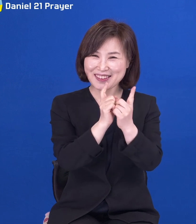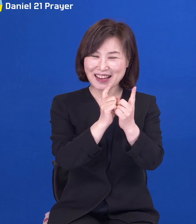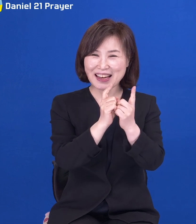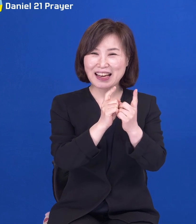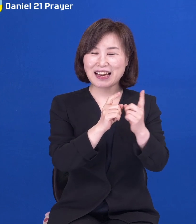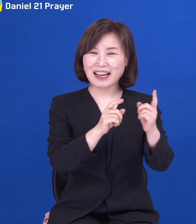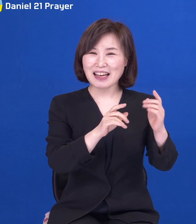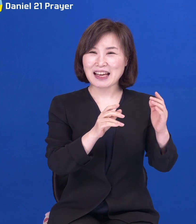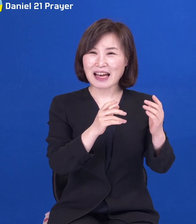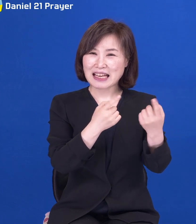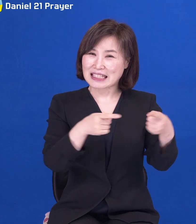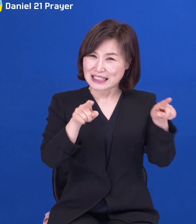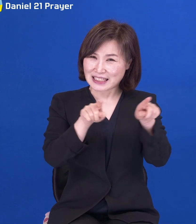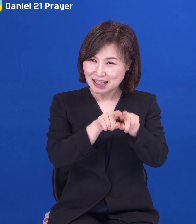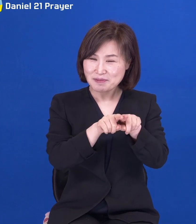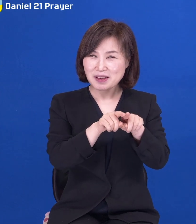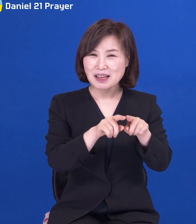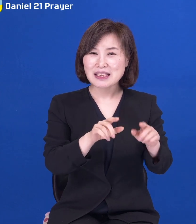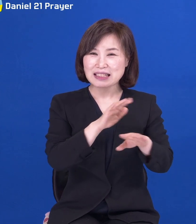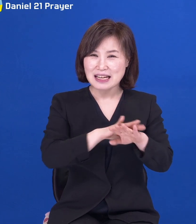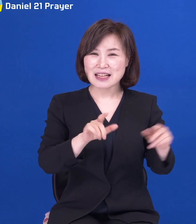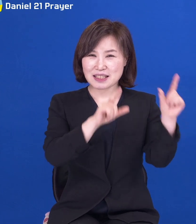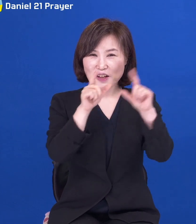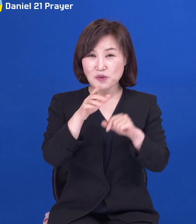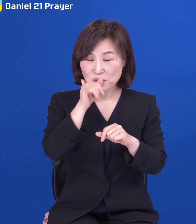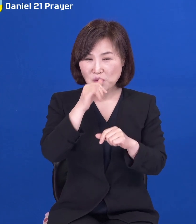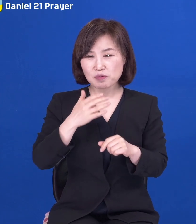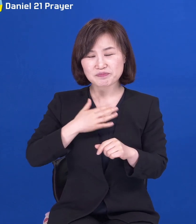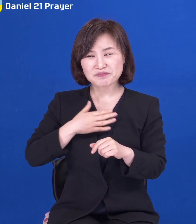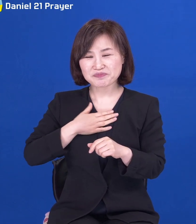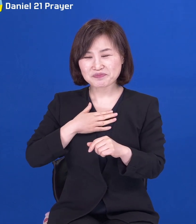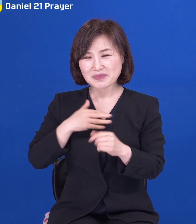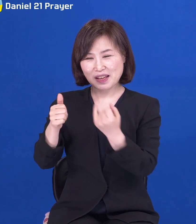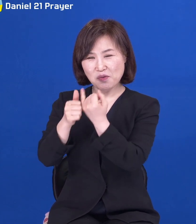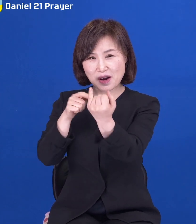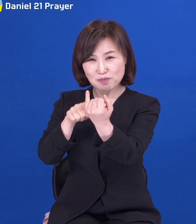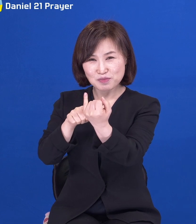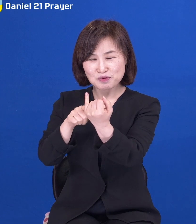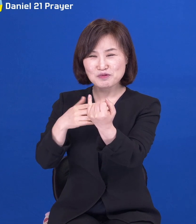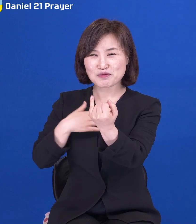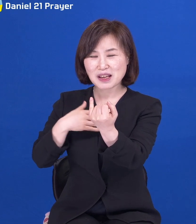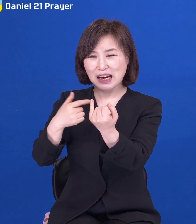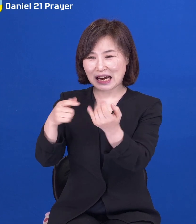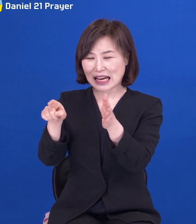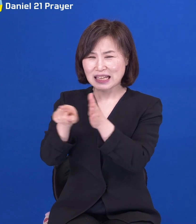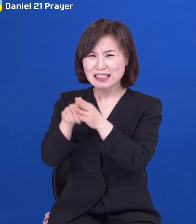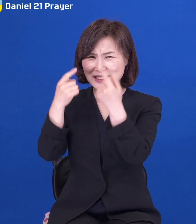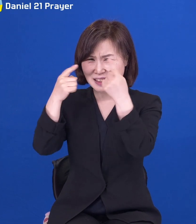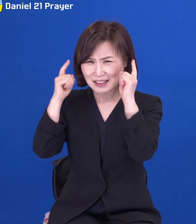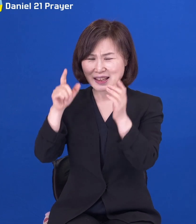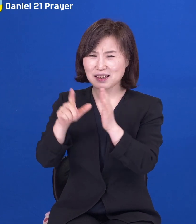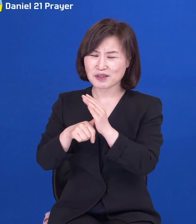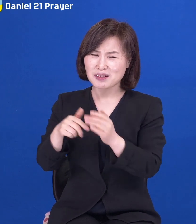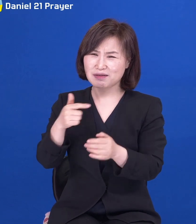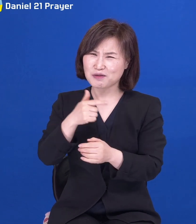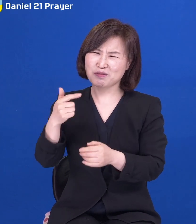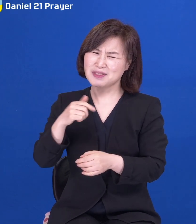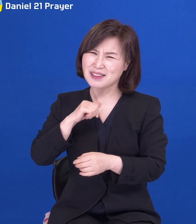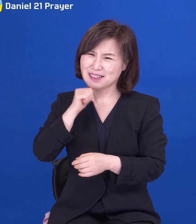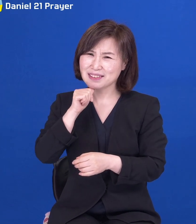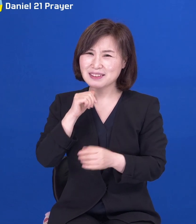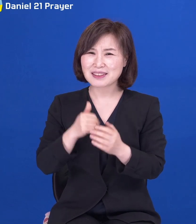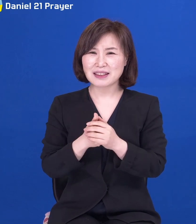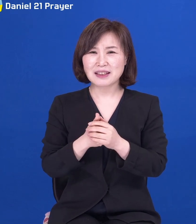와이프는 제가 이제 장신대 1학년 때 좀 가난했어요. 엄청 가난했어요. 자 그때는